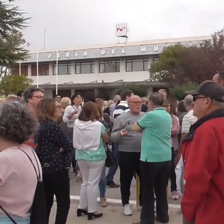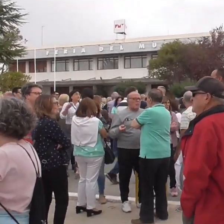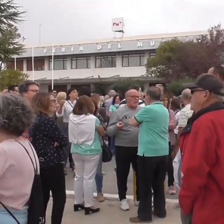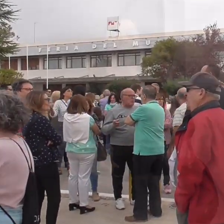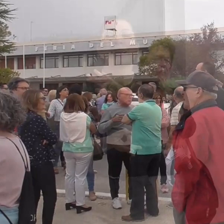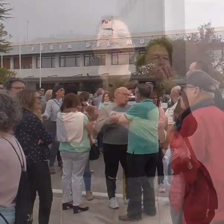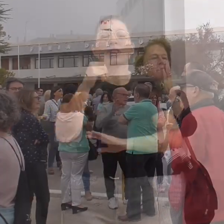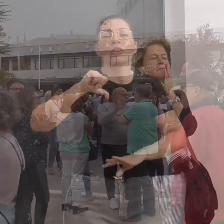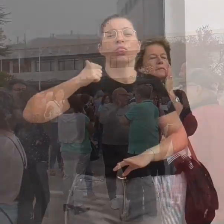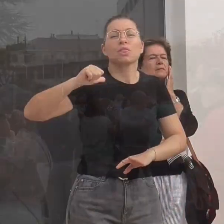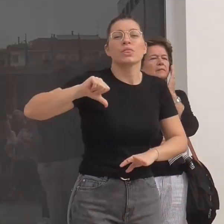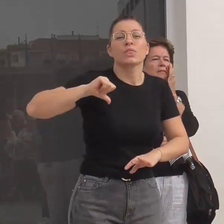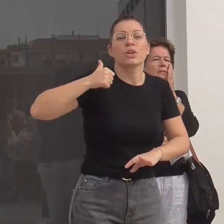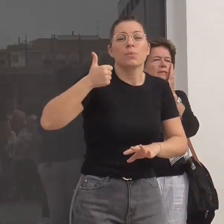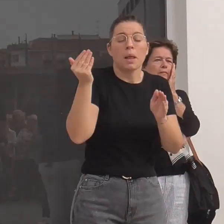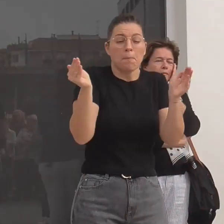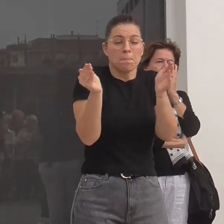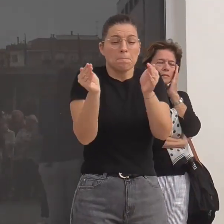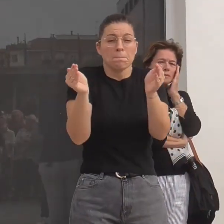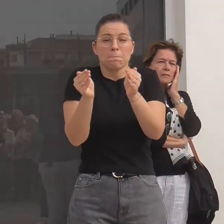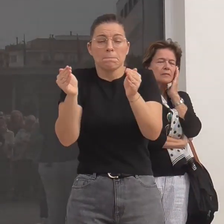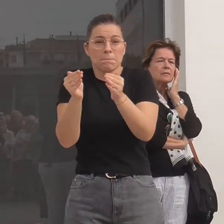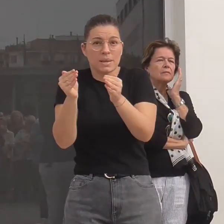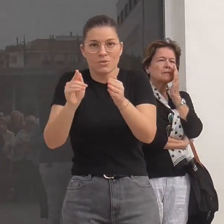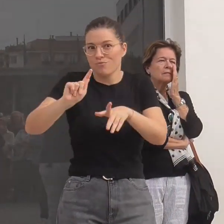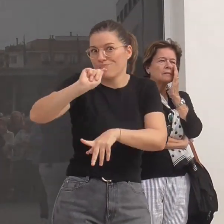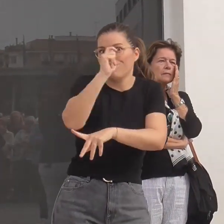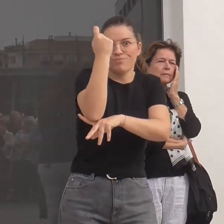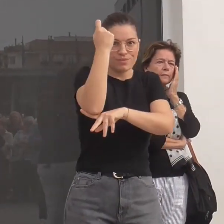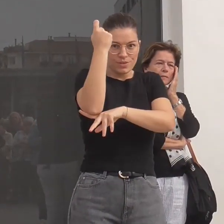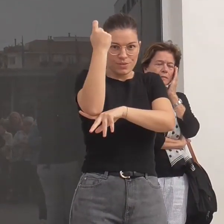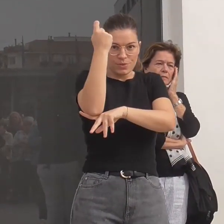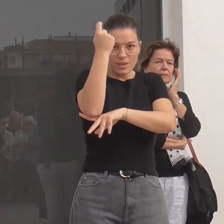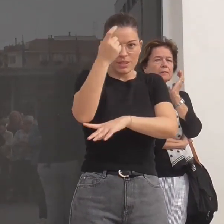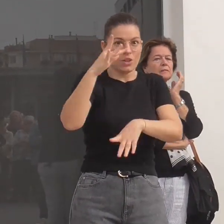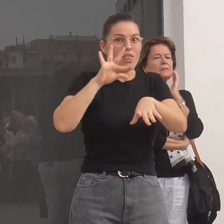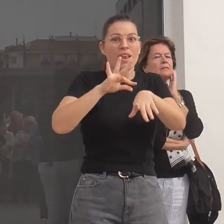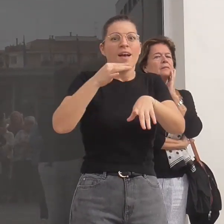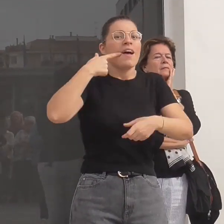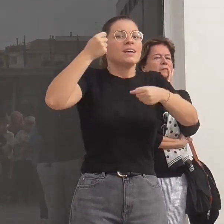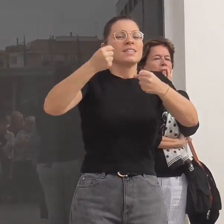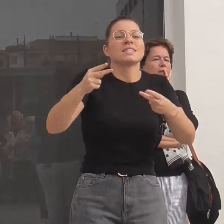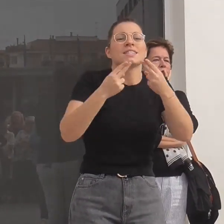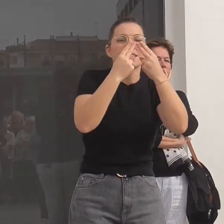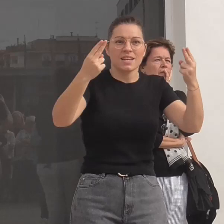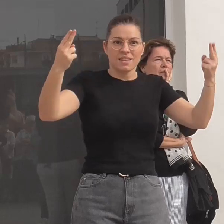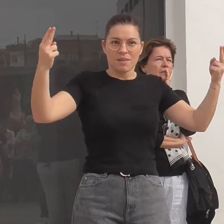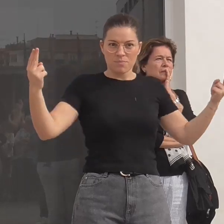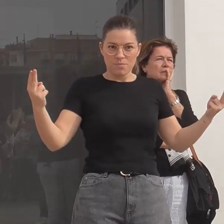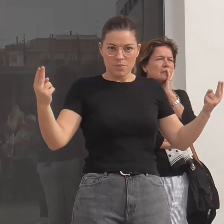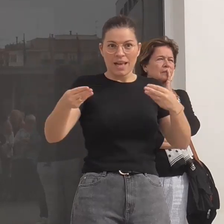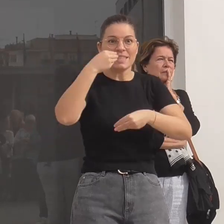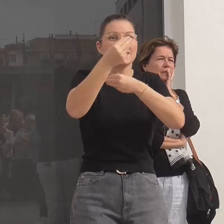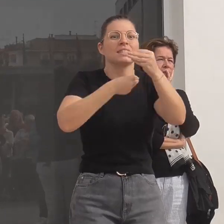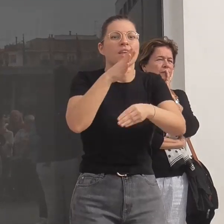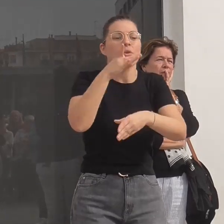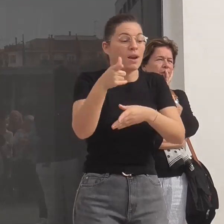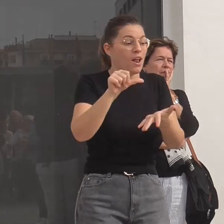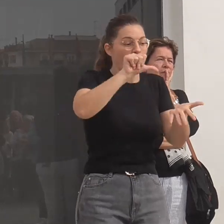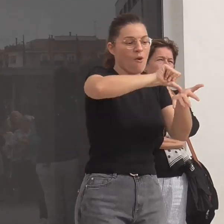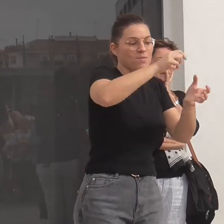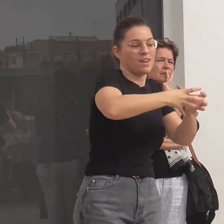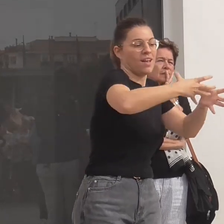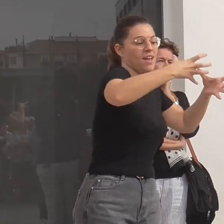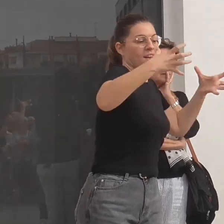los hospitales comarcales fue uno de los mayores logros de la sanidad pública. Se realizó para descongestionar